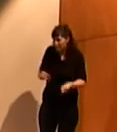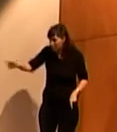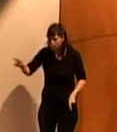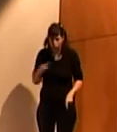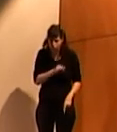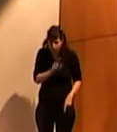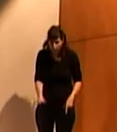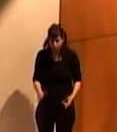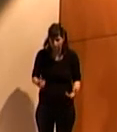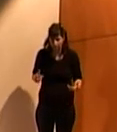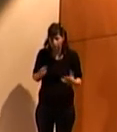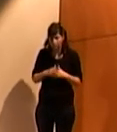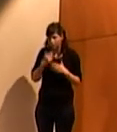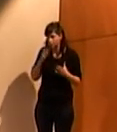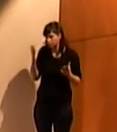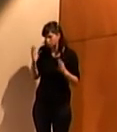et voilà,